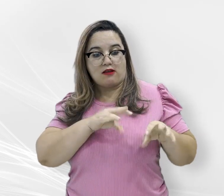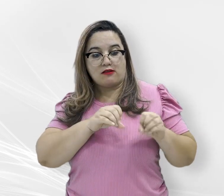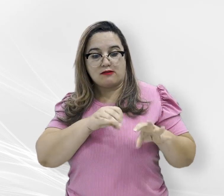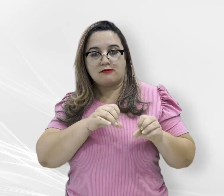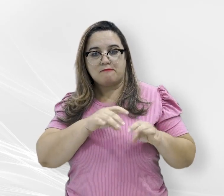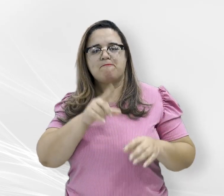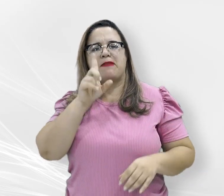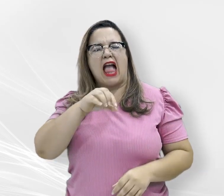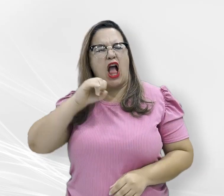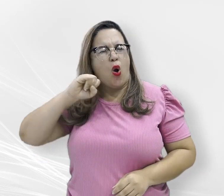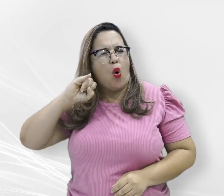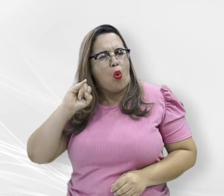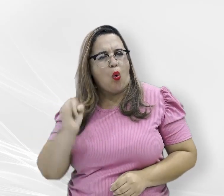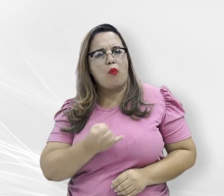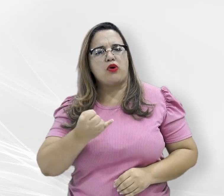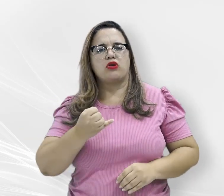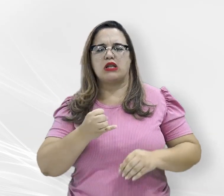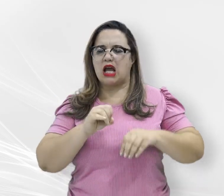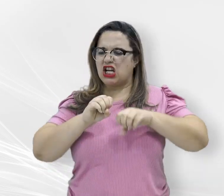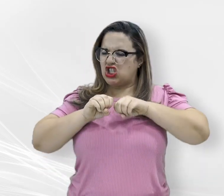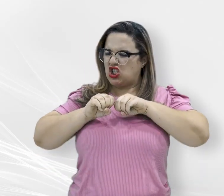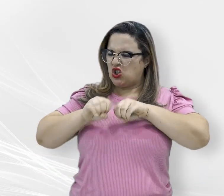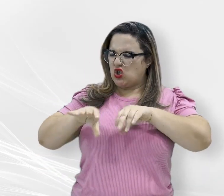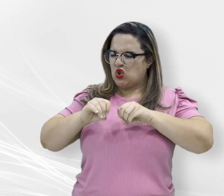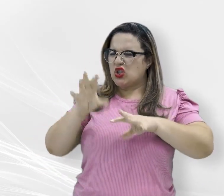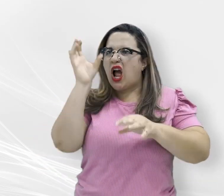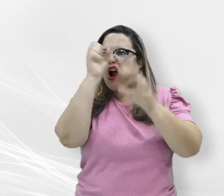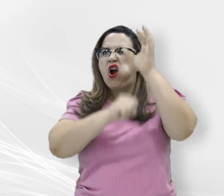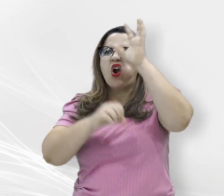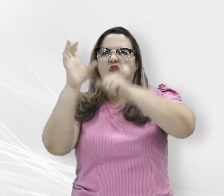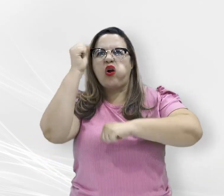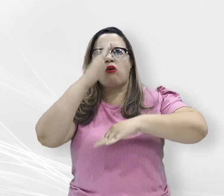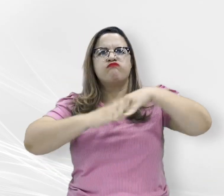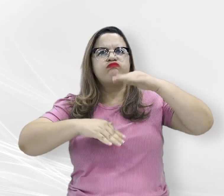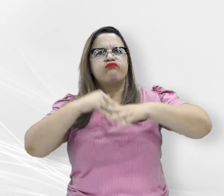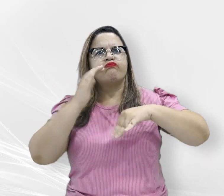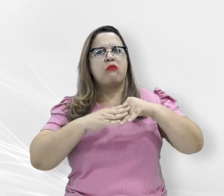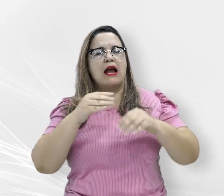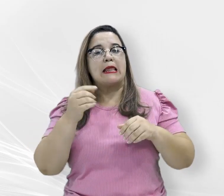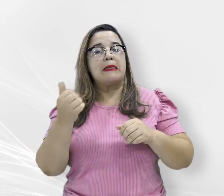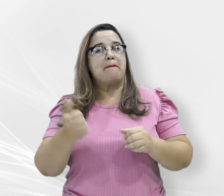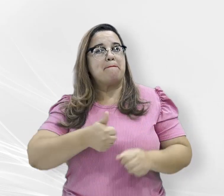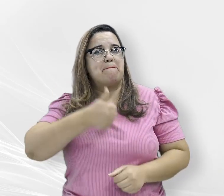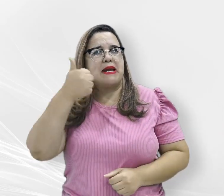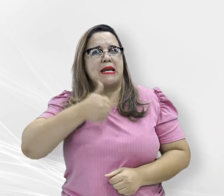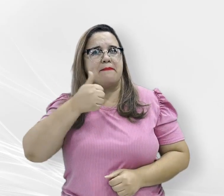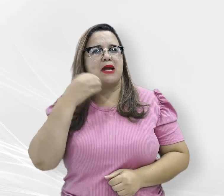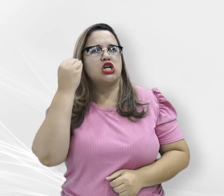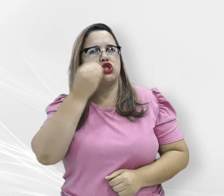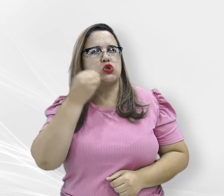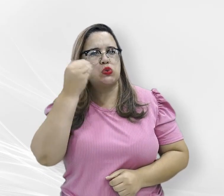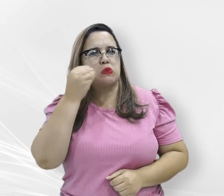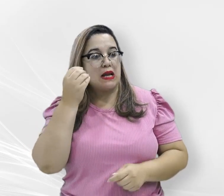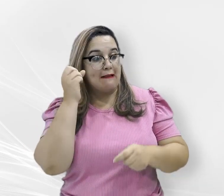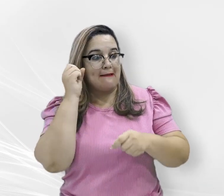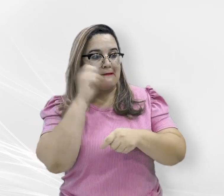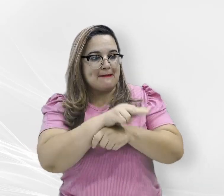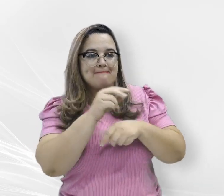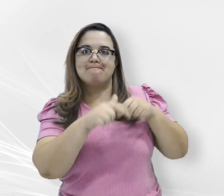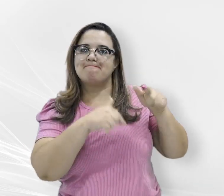rara oportunidade de qualificação, capacitação e primeira experiência profissional no mercado formal de trabalho. Para estes adolescentes